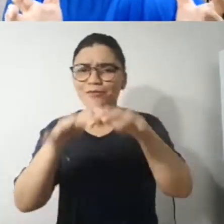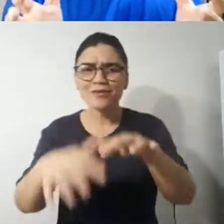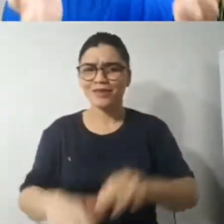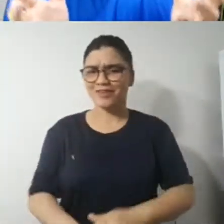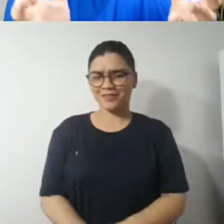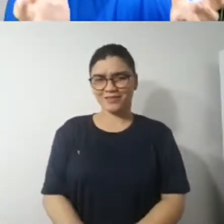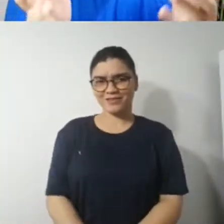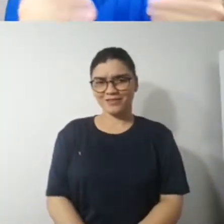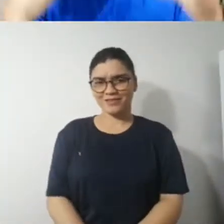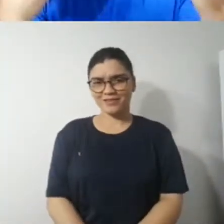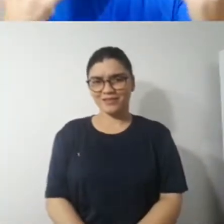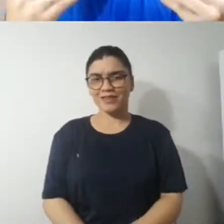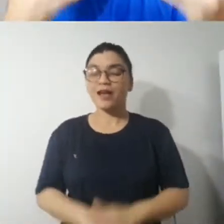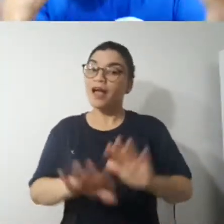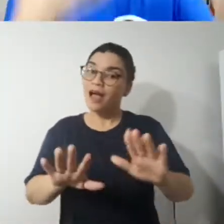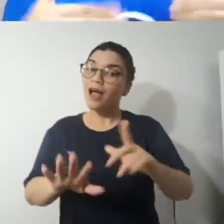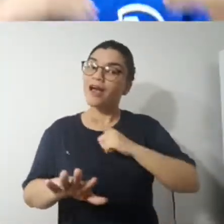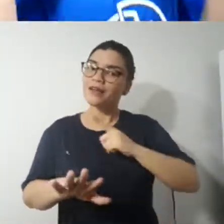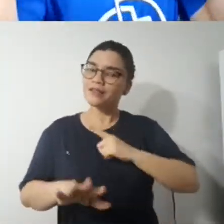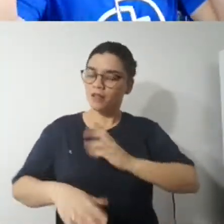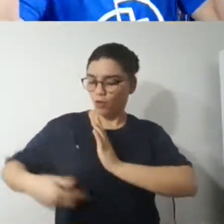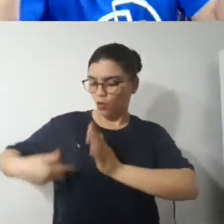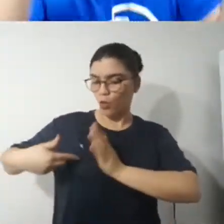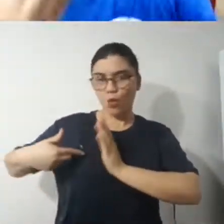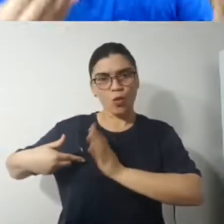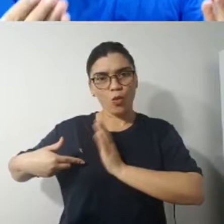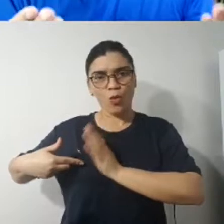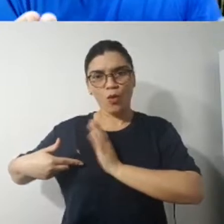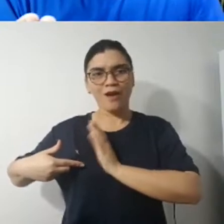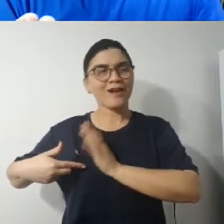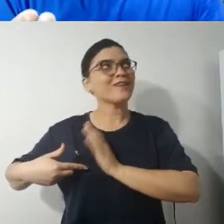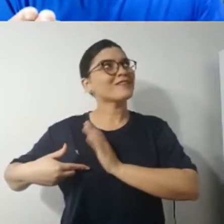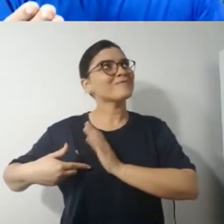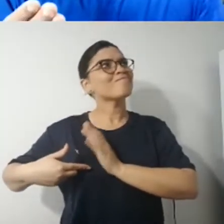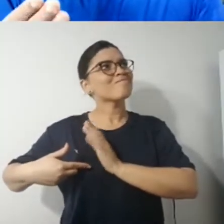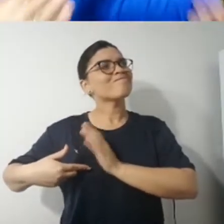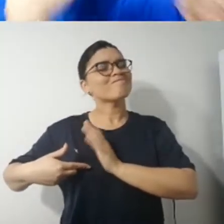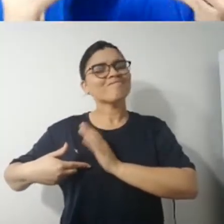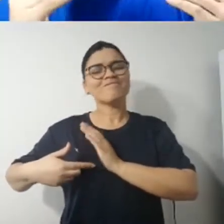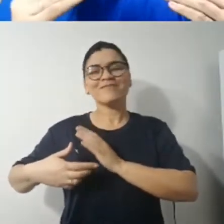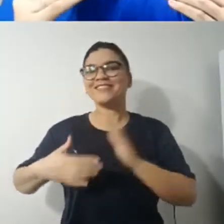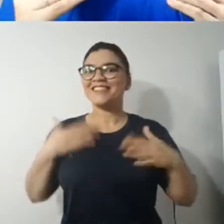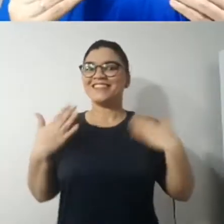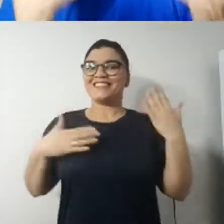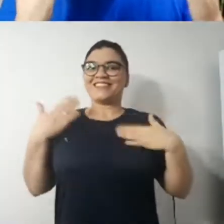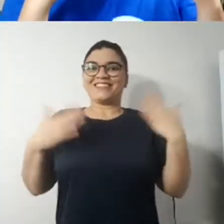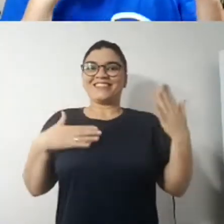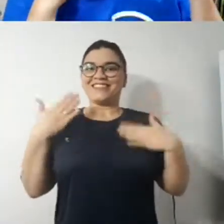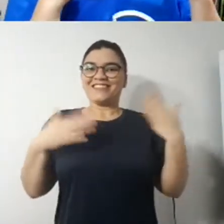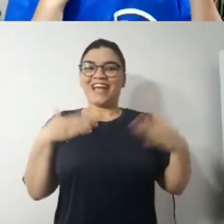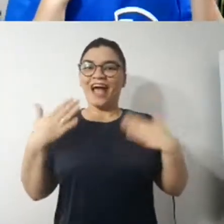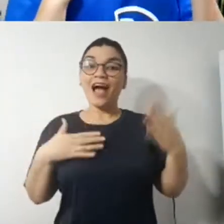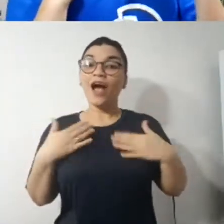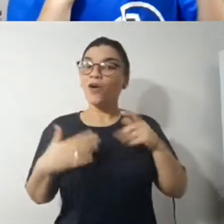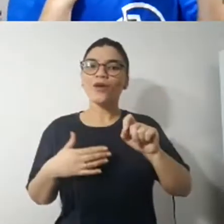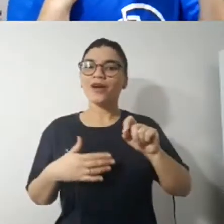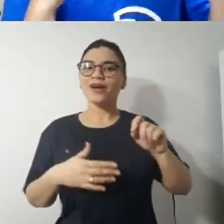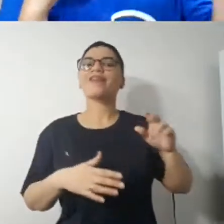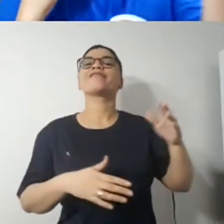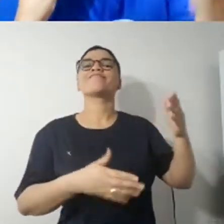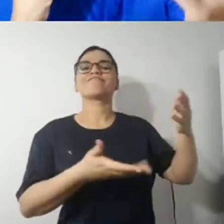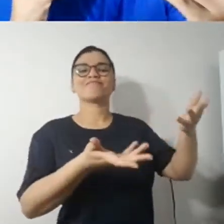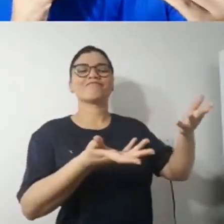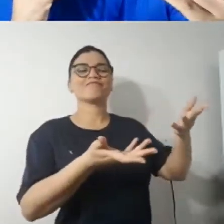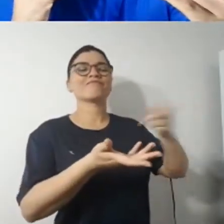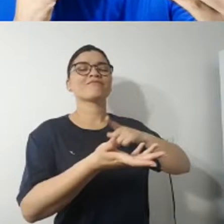de modo a torná-lo ainda mais bênção para Deus. Quando você é perseguido e você abençoa